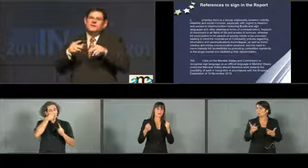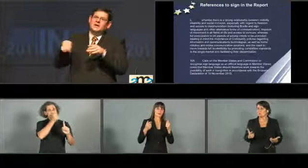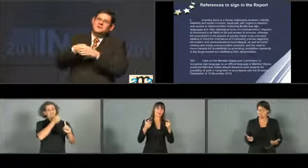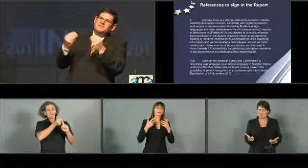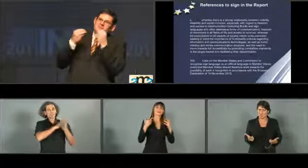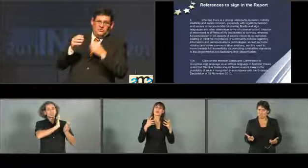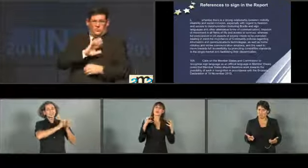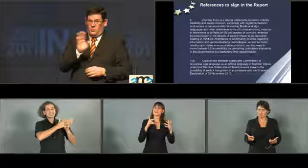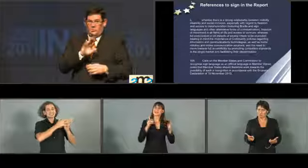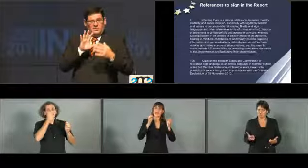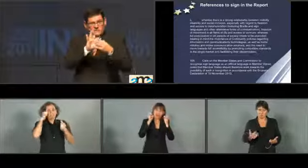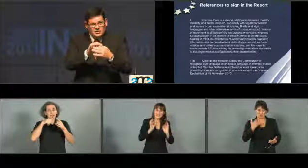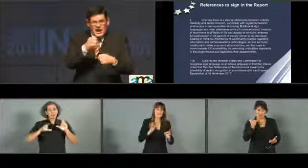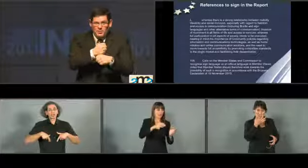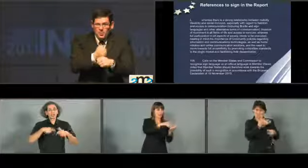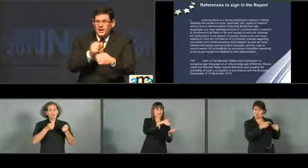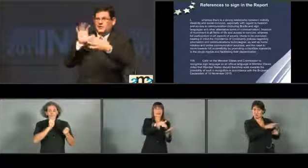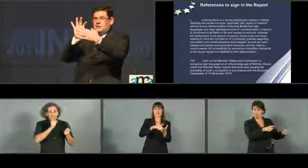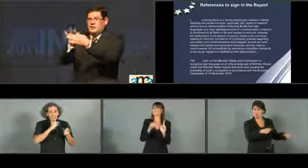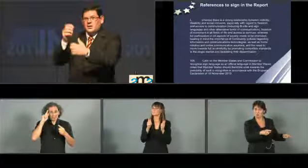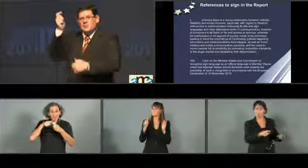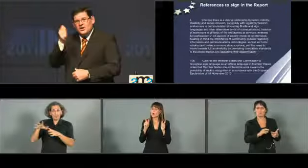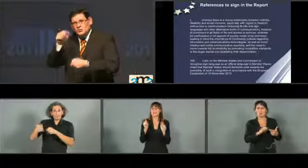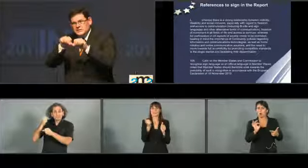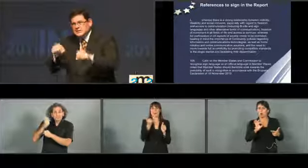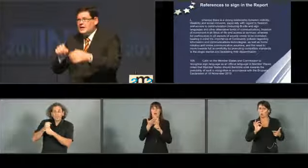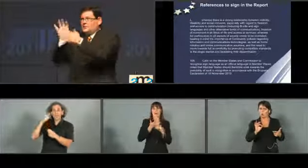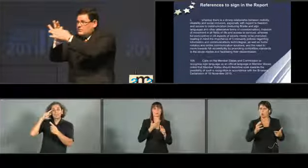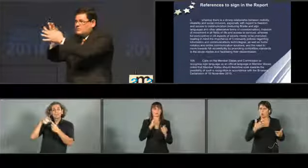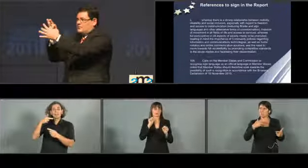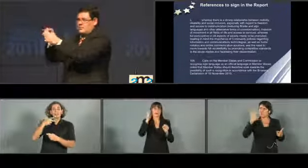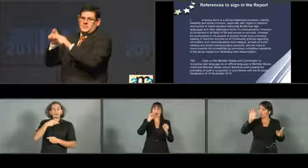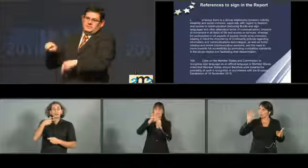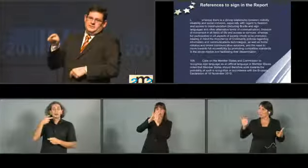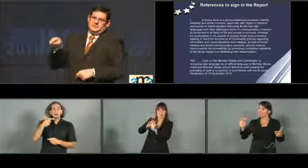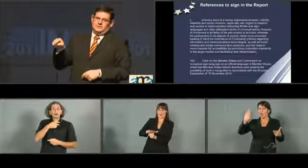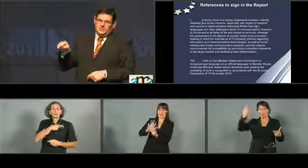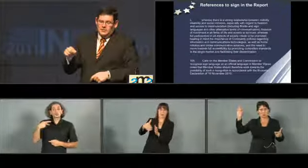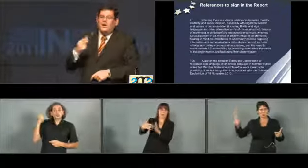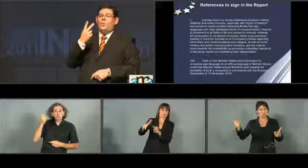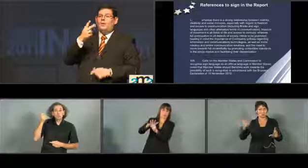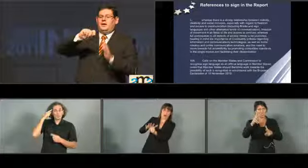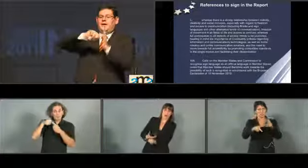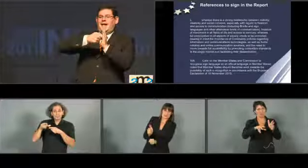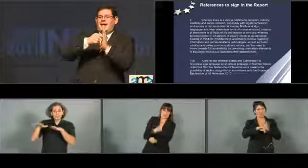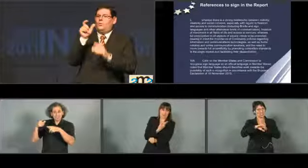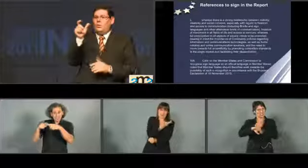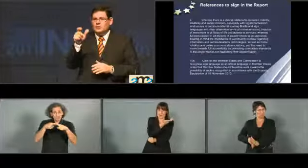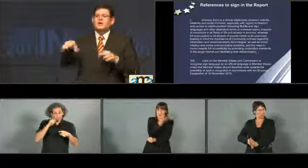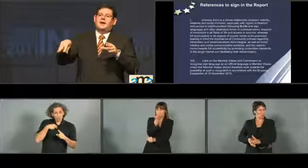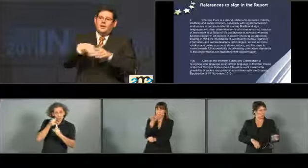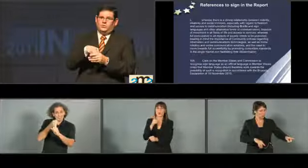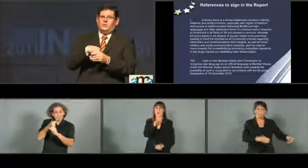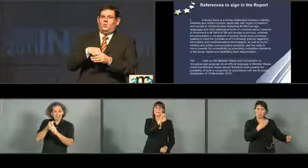discrimination par rapport à la langue des signes, et ce que au Parlement, les gens ne le savaient pas. Donc c'était après tout ce qui en découlait, que